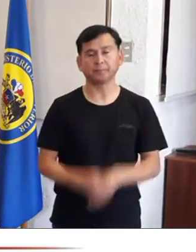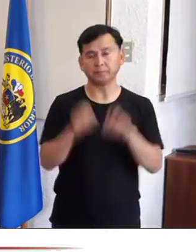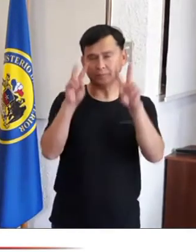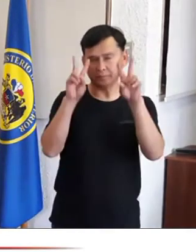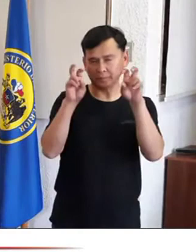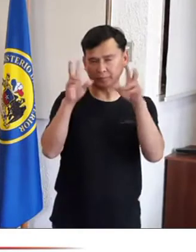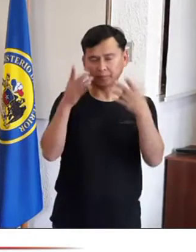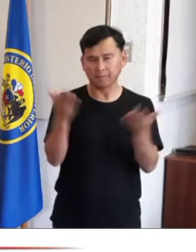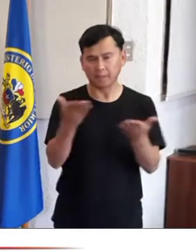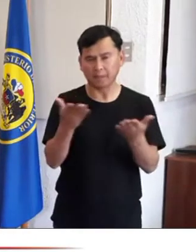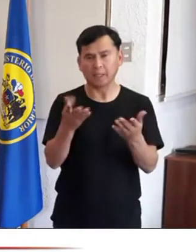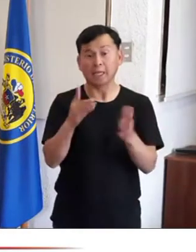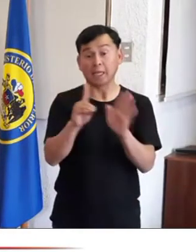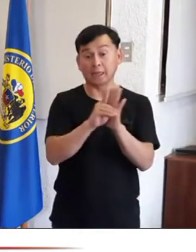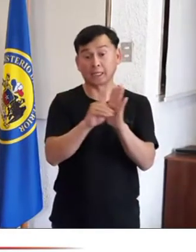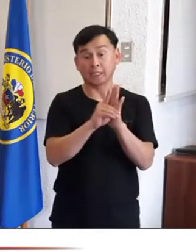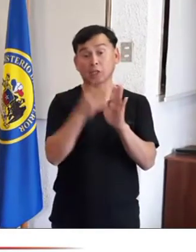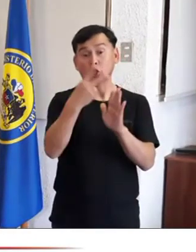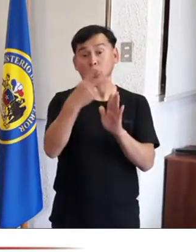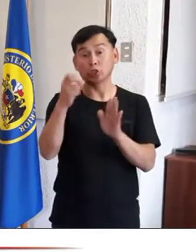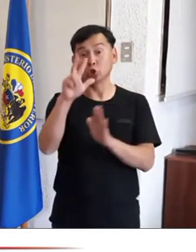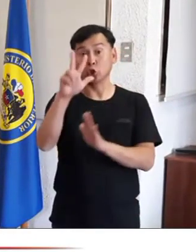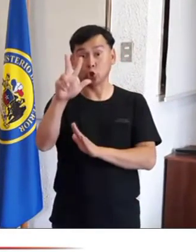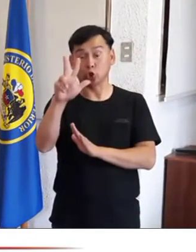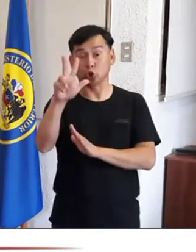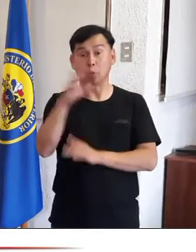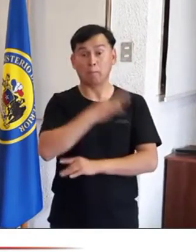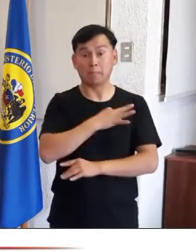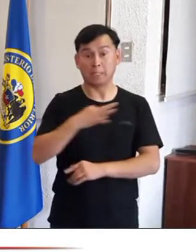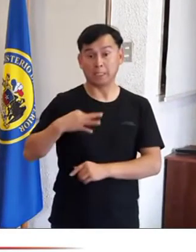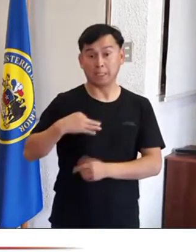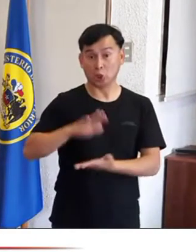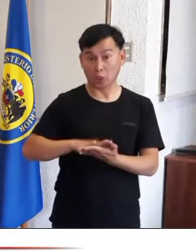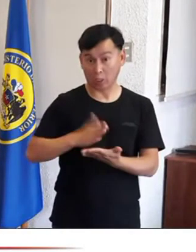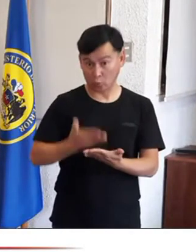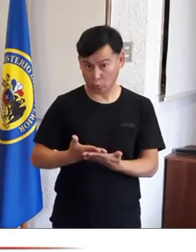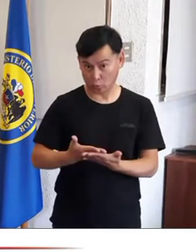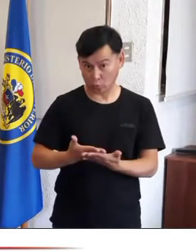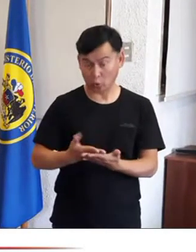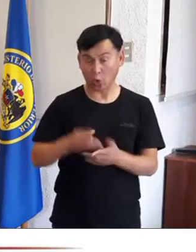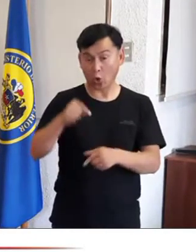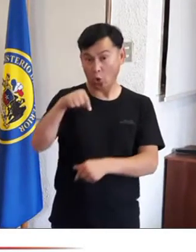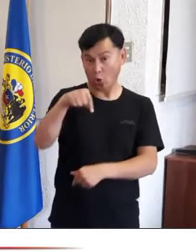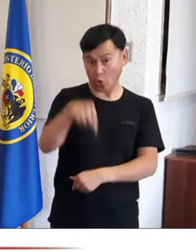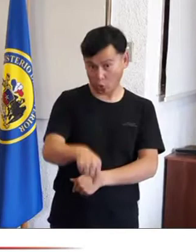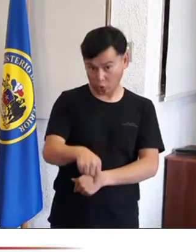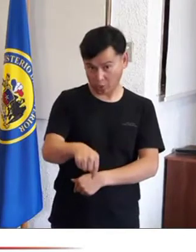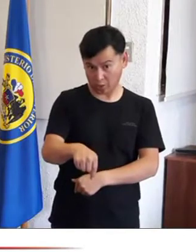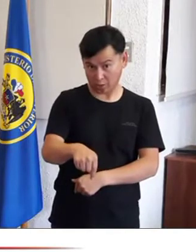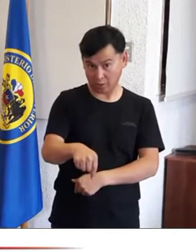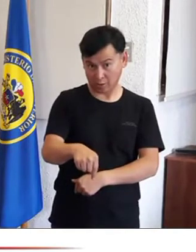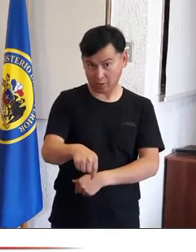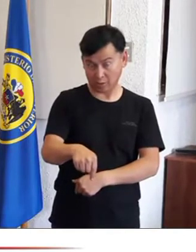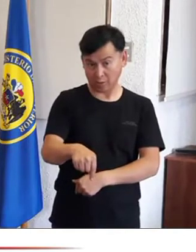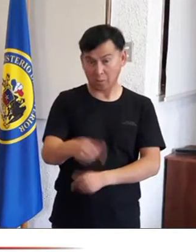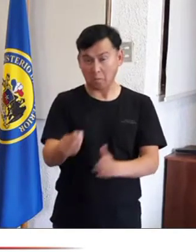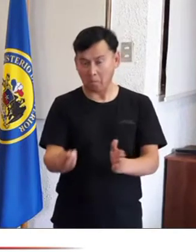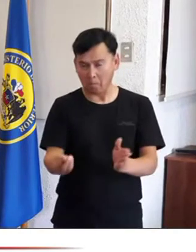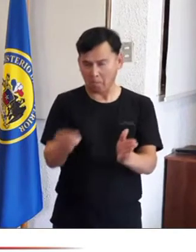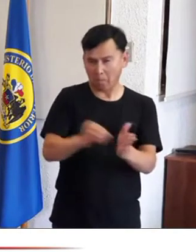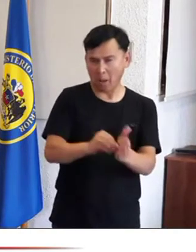Relevando que a través del decreto 208 emanado por el Ministerio de Salud, hoy día se hace aún